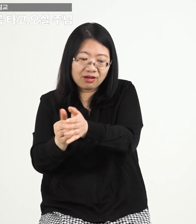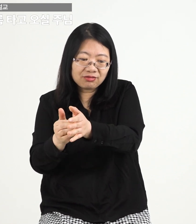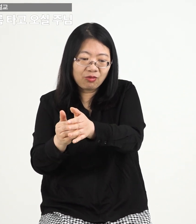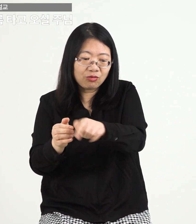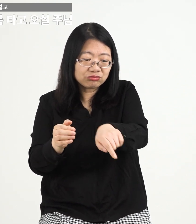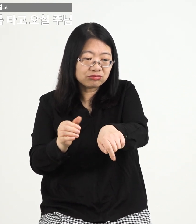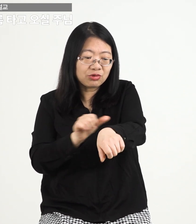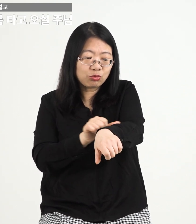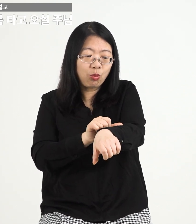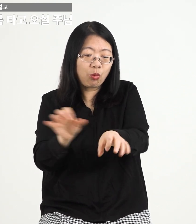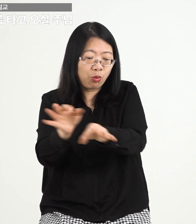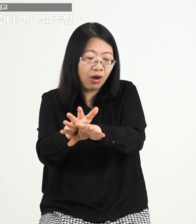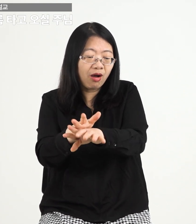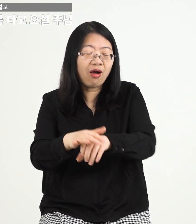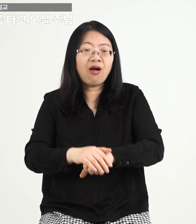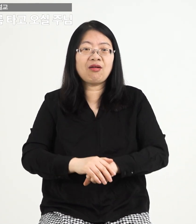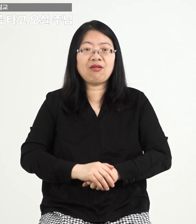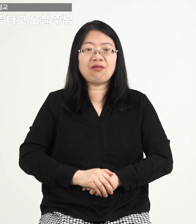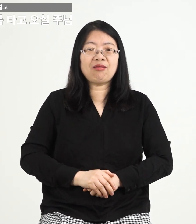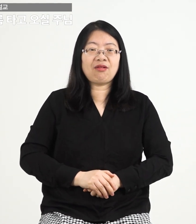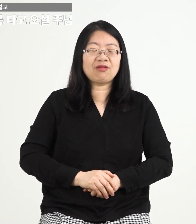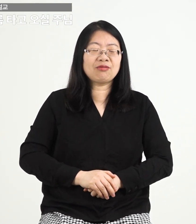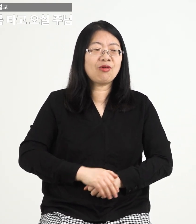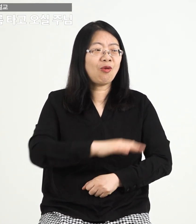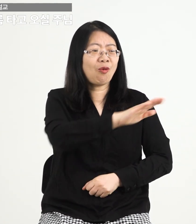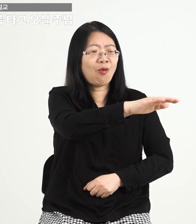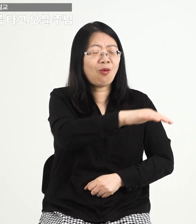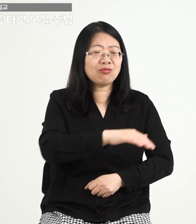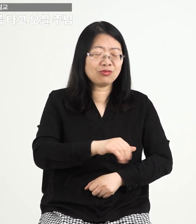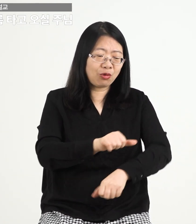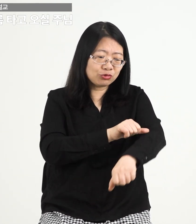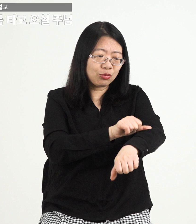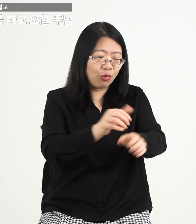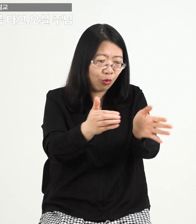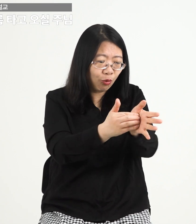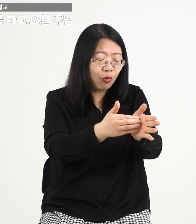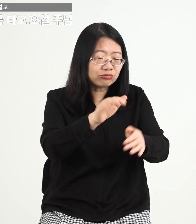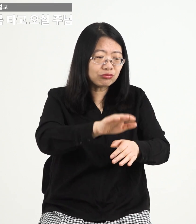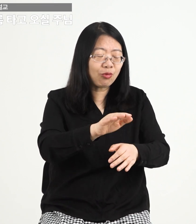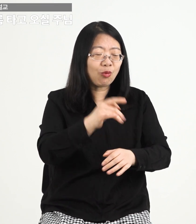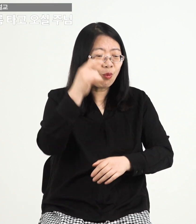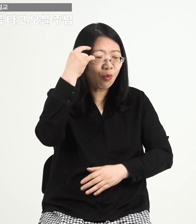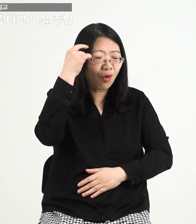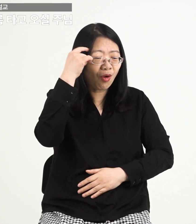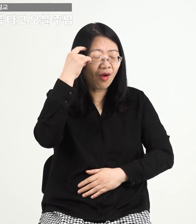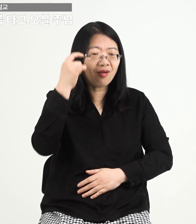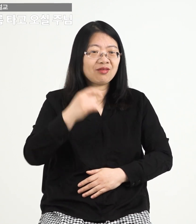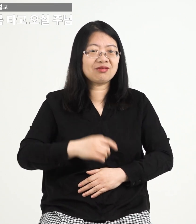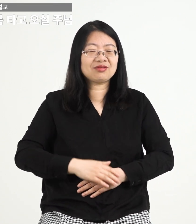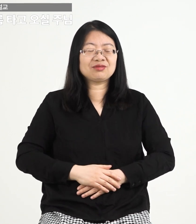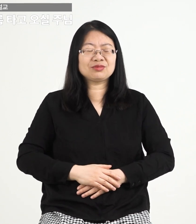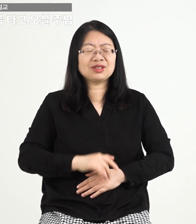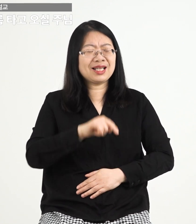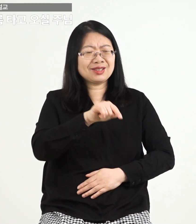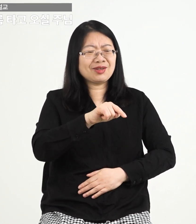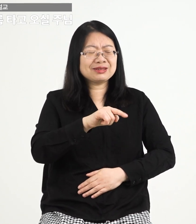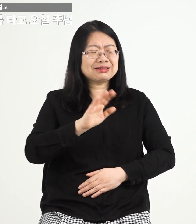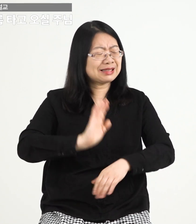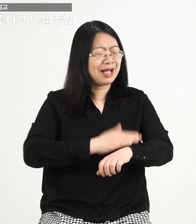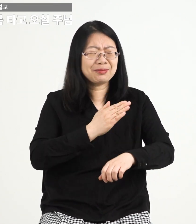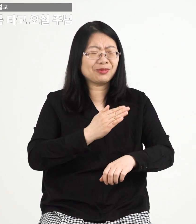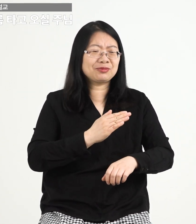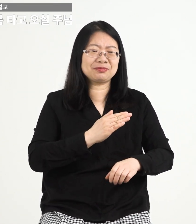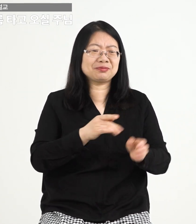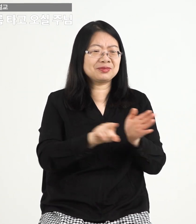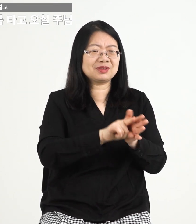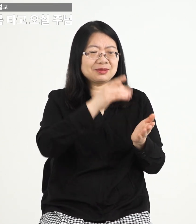왜 이렇게 놀라세요? 이런 거 믿지 마세요. 그리고 제가 학교 다닐 때, 총신대 다닐